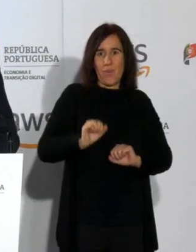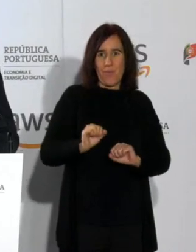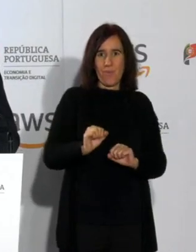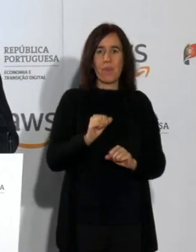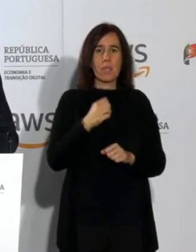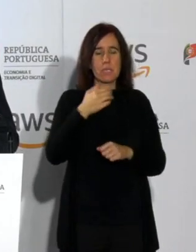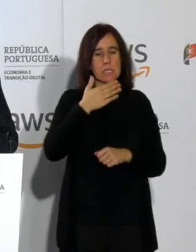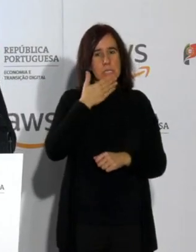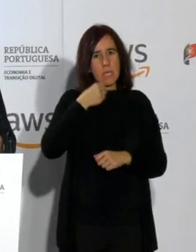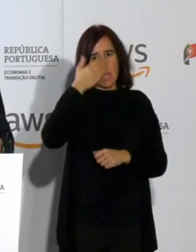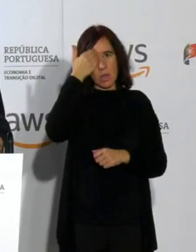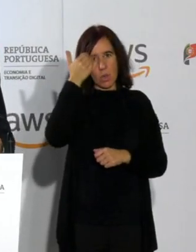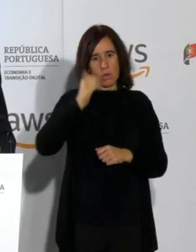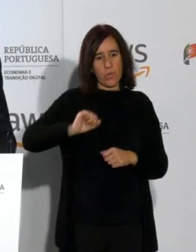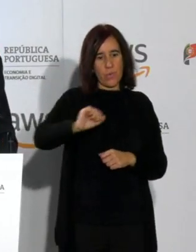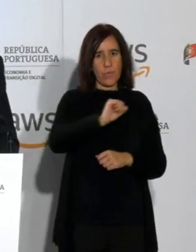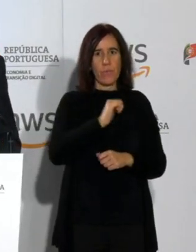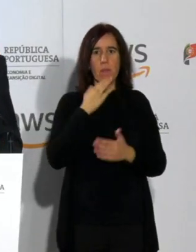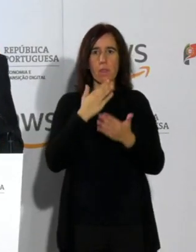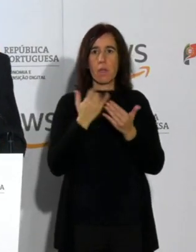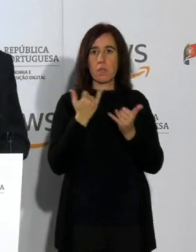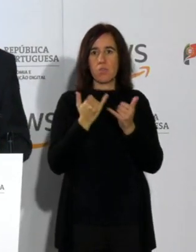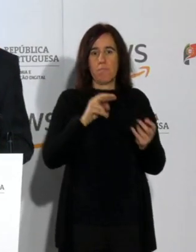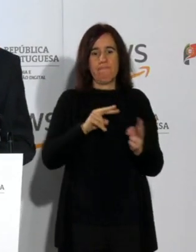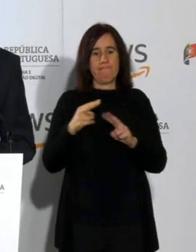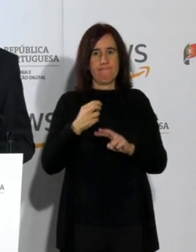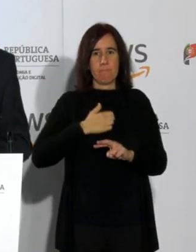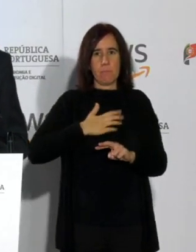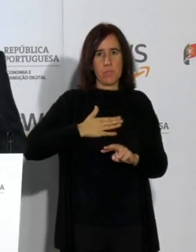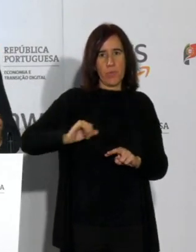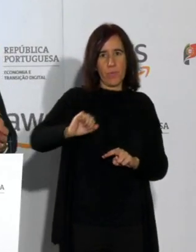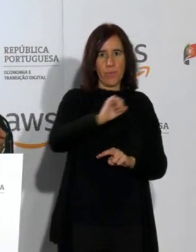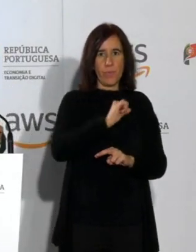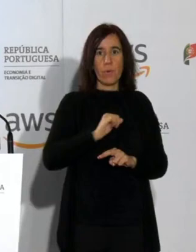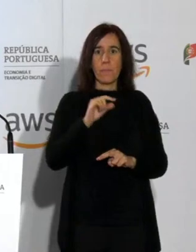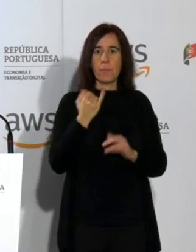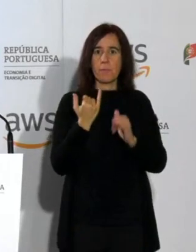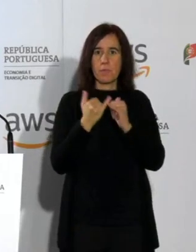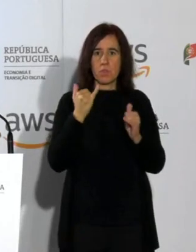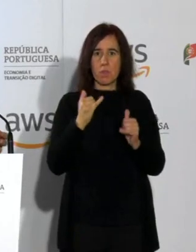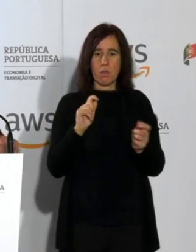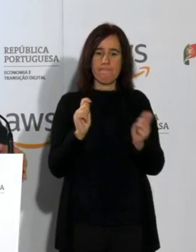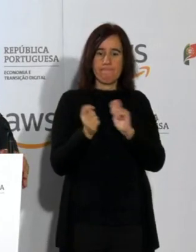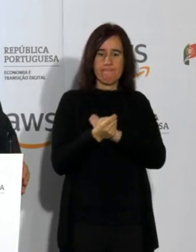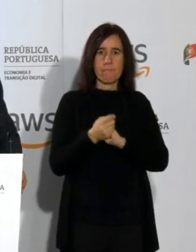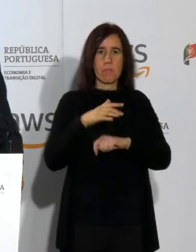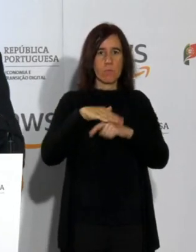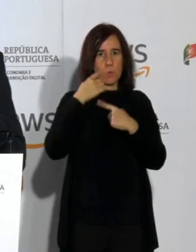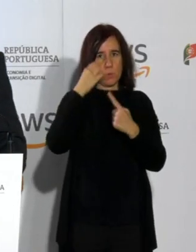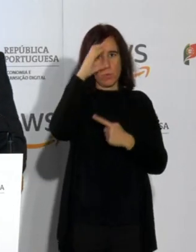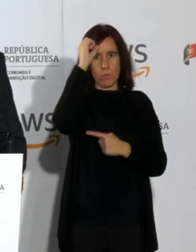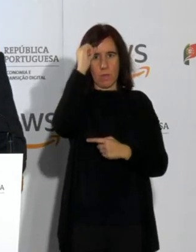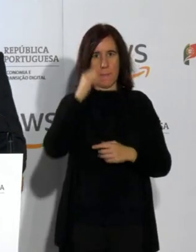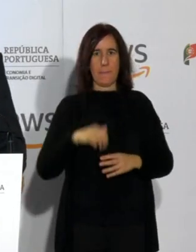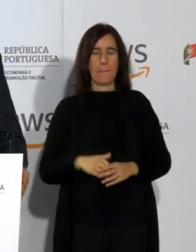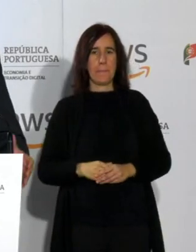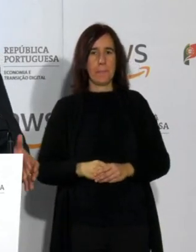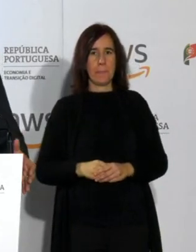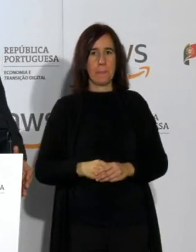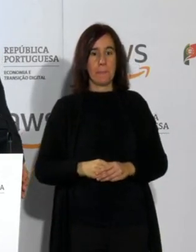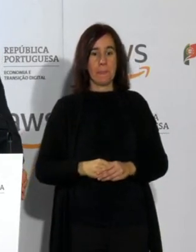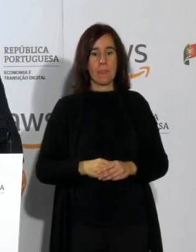nossos séniores, na transformação digital das nossas empresas e na digitalização da administração pública.